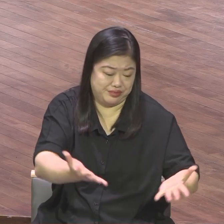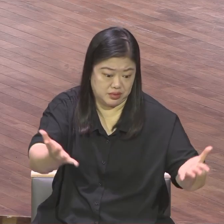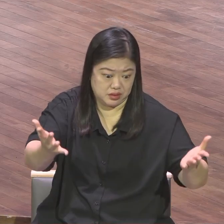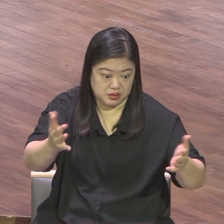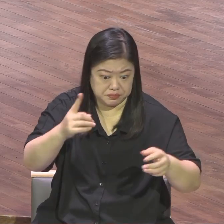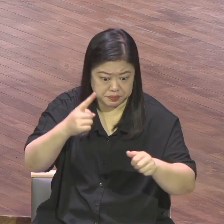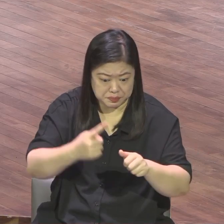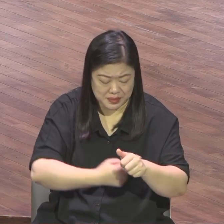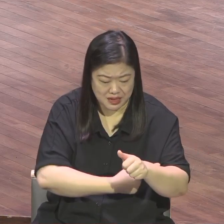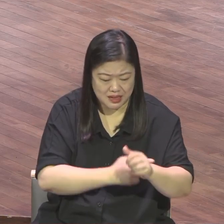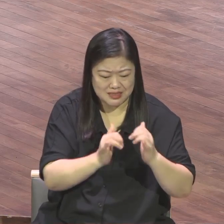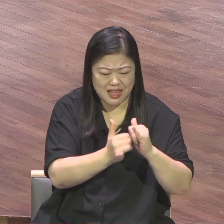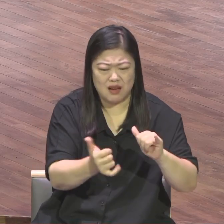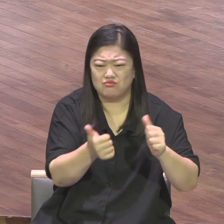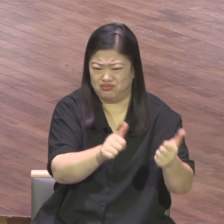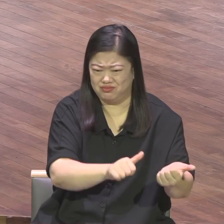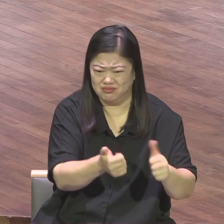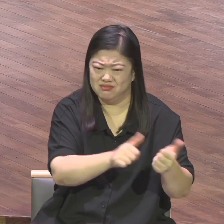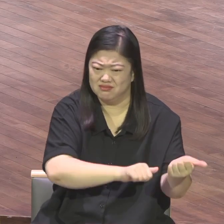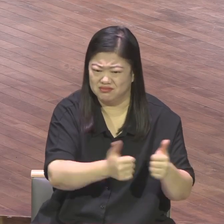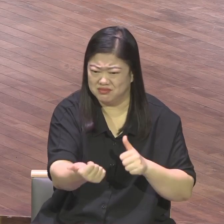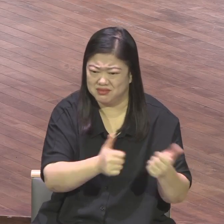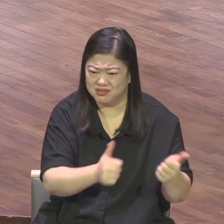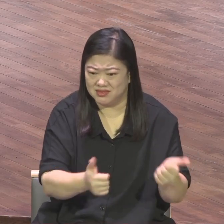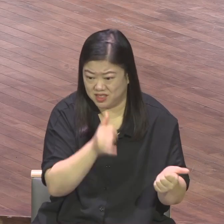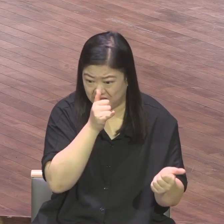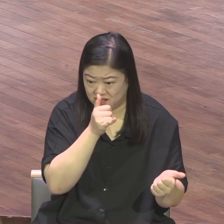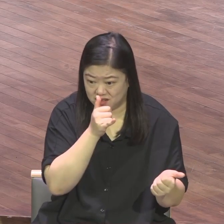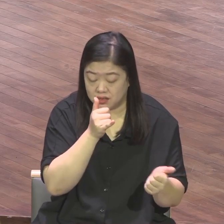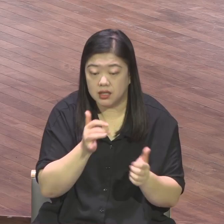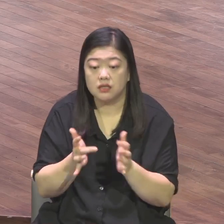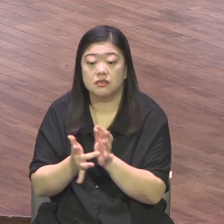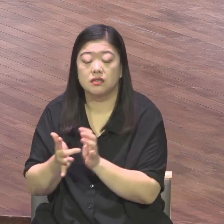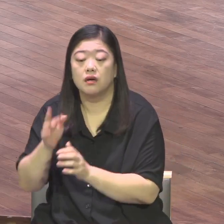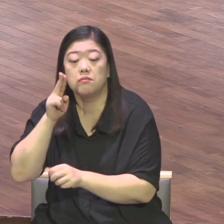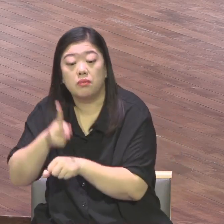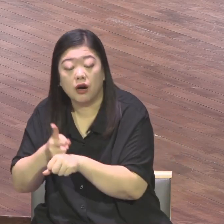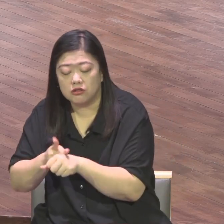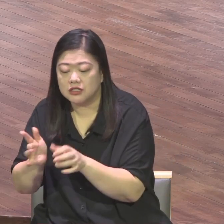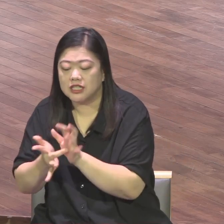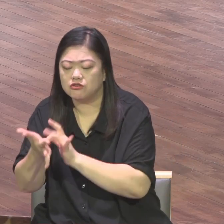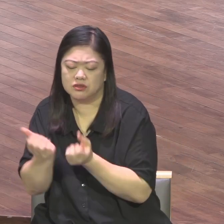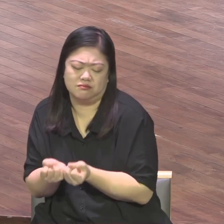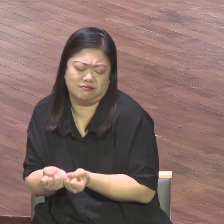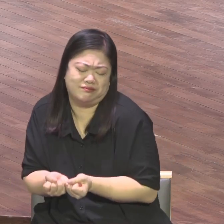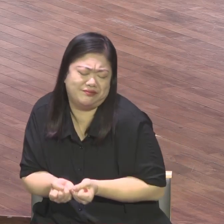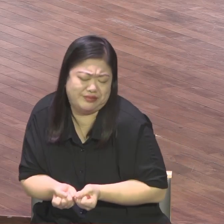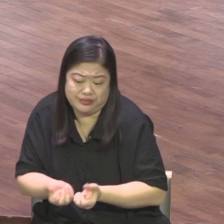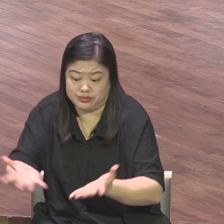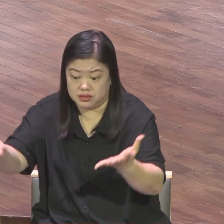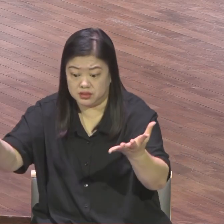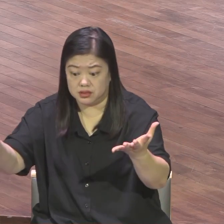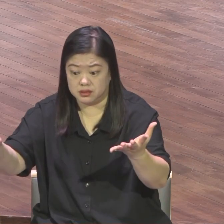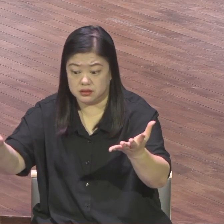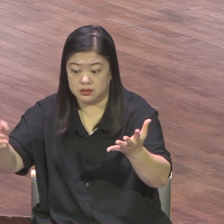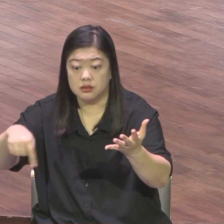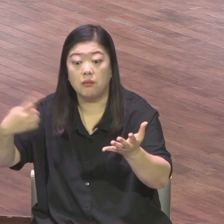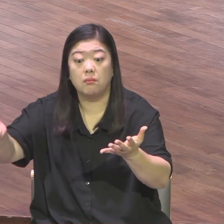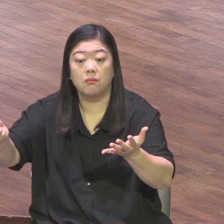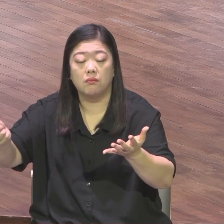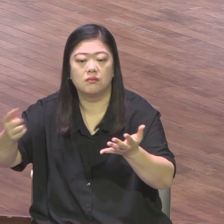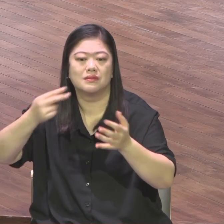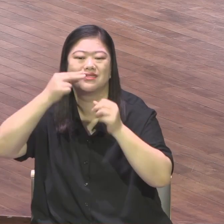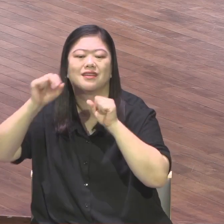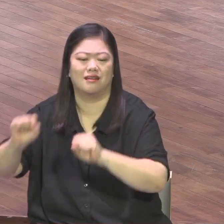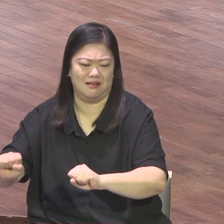하는데 예수님을 전하는 전염병은 살리는 역할을 합니다. 예수 생명, 생명을 살리는 역할을 그렇게